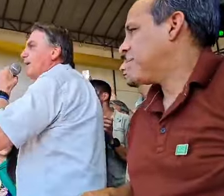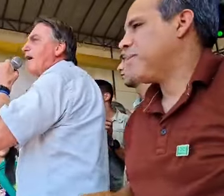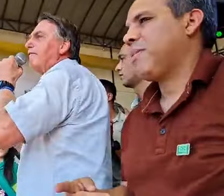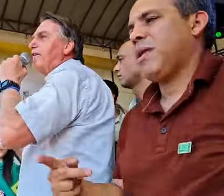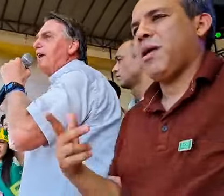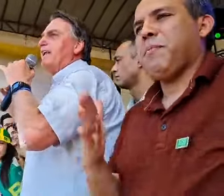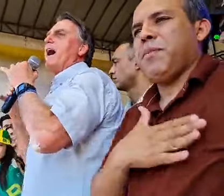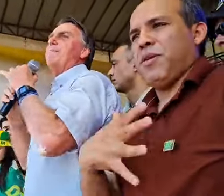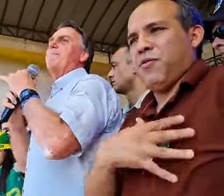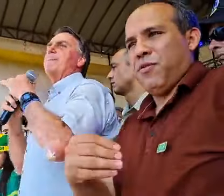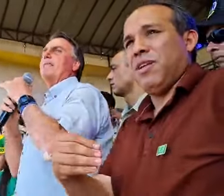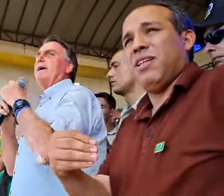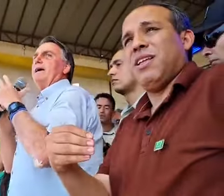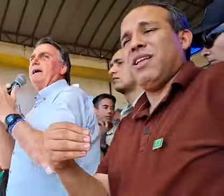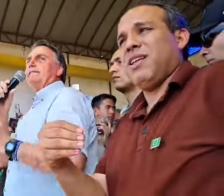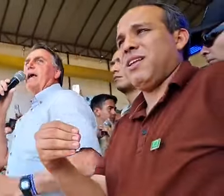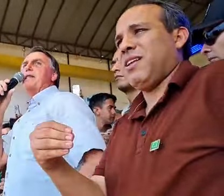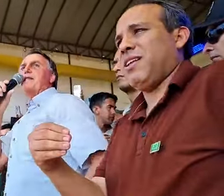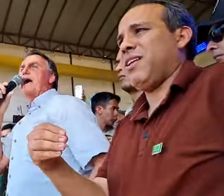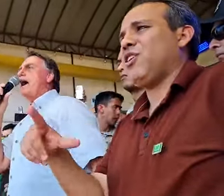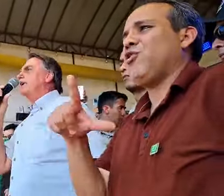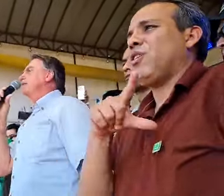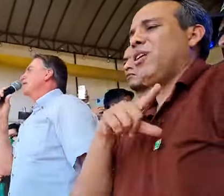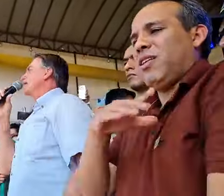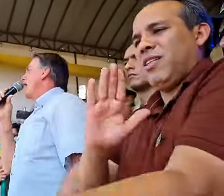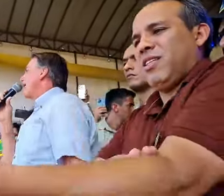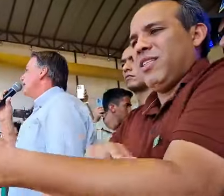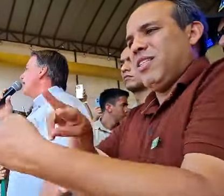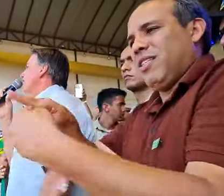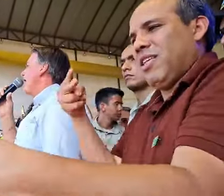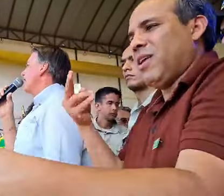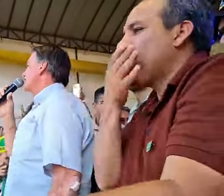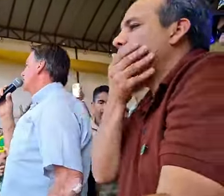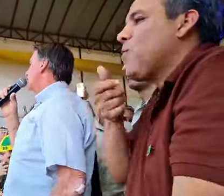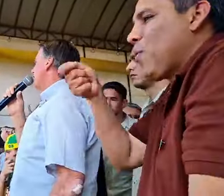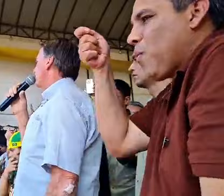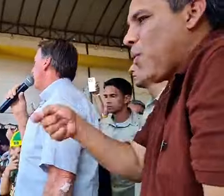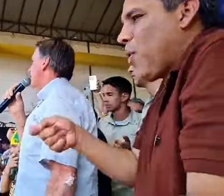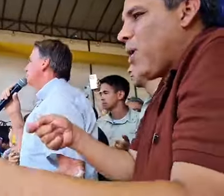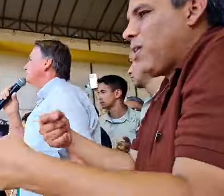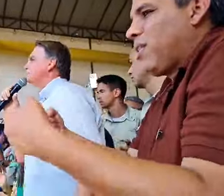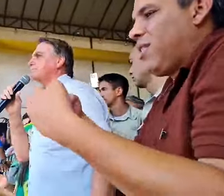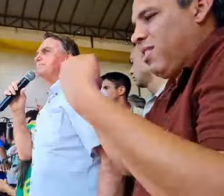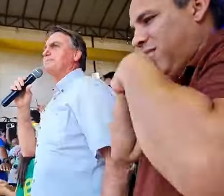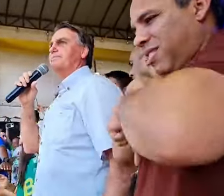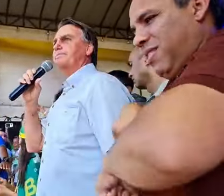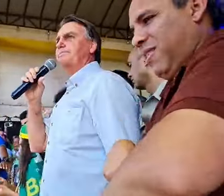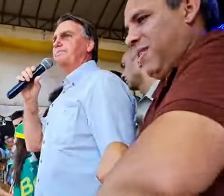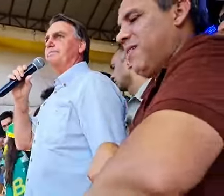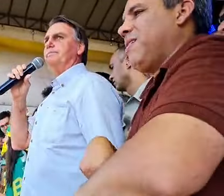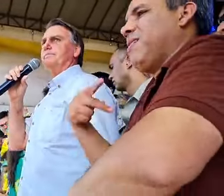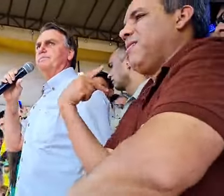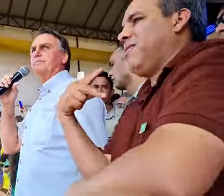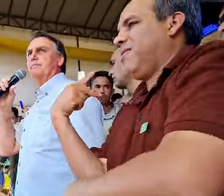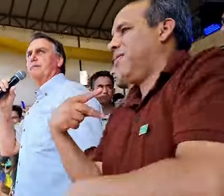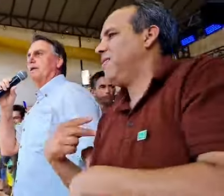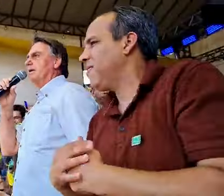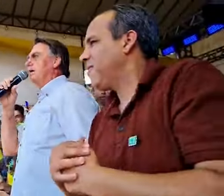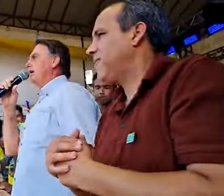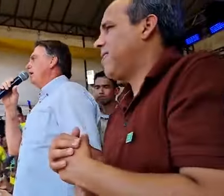A minha filha tem sangue de cabra da peste em sua veia.